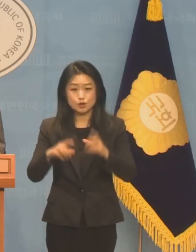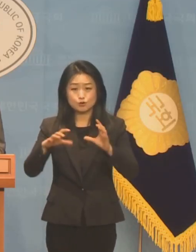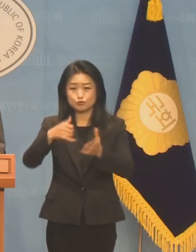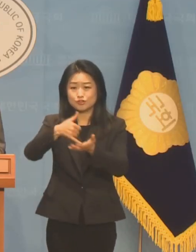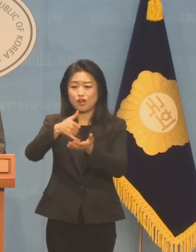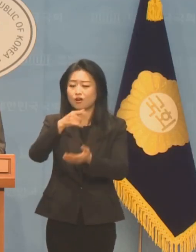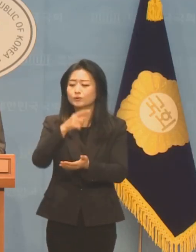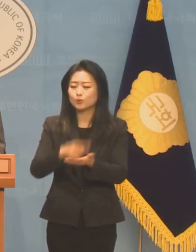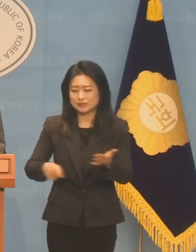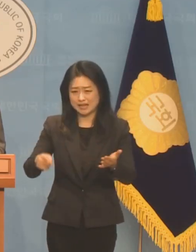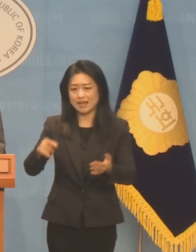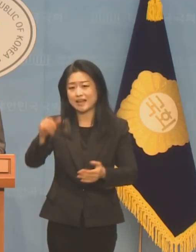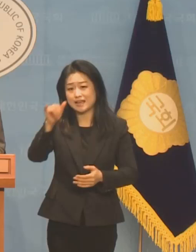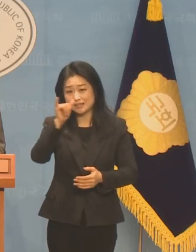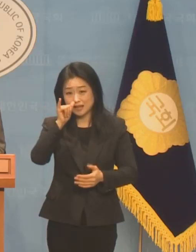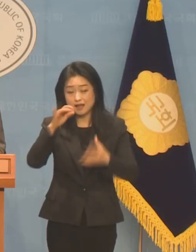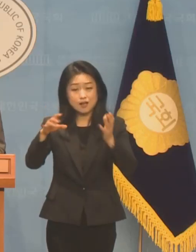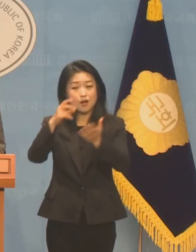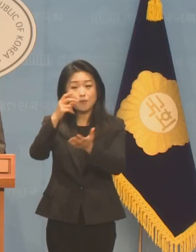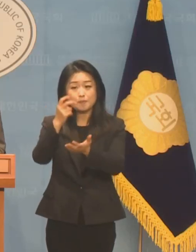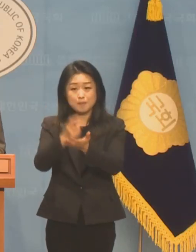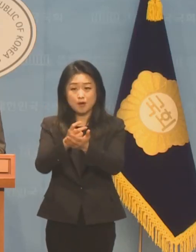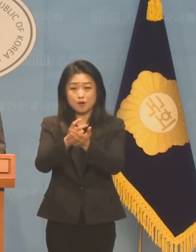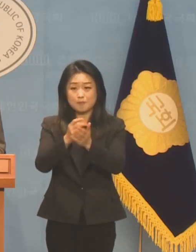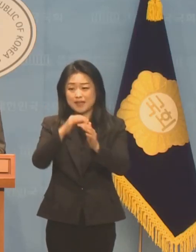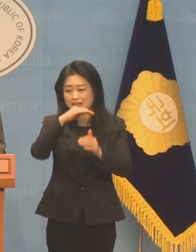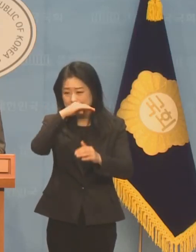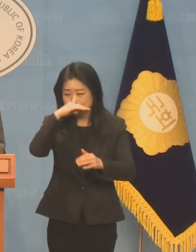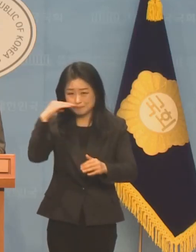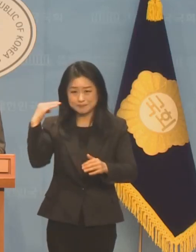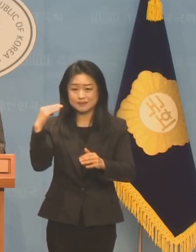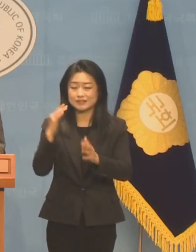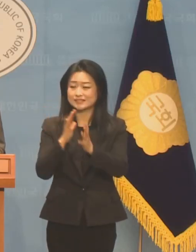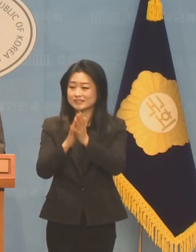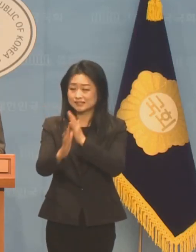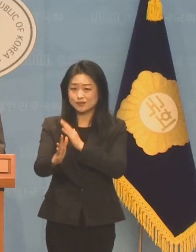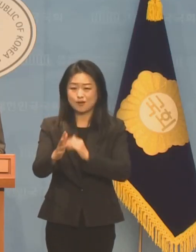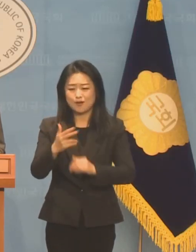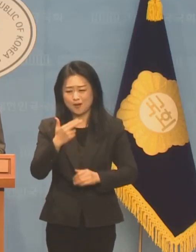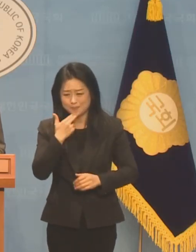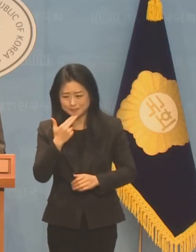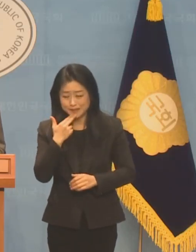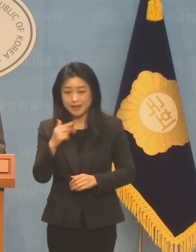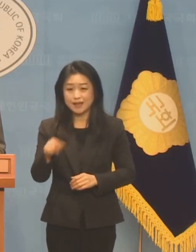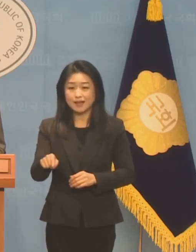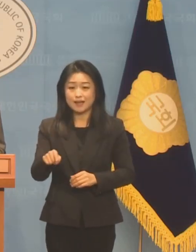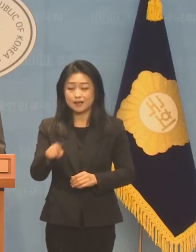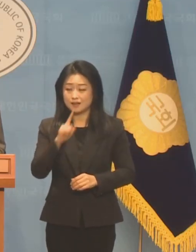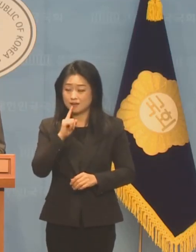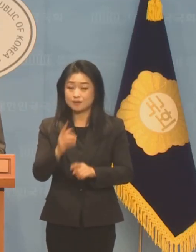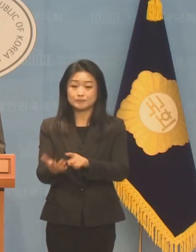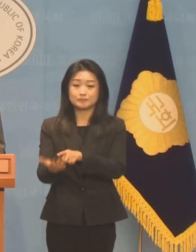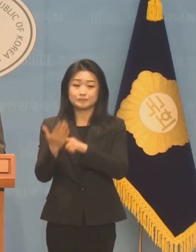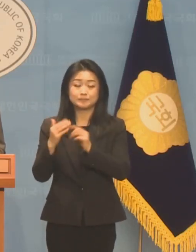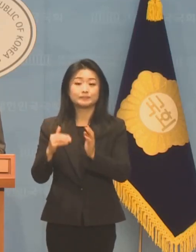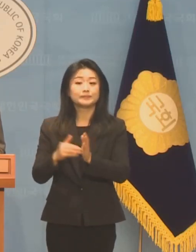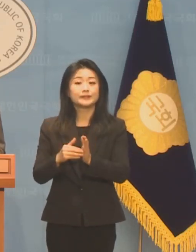국격 손상이고 헌정 질서를 위협하는 것이라는 주장까지 하고 있습니다.